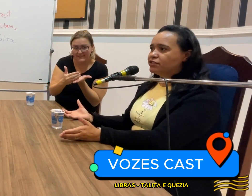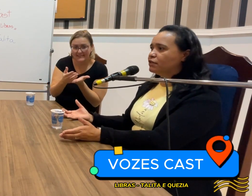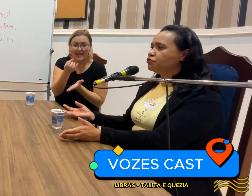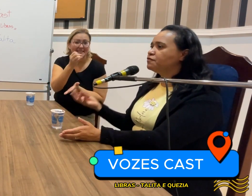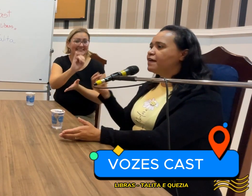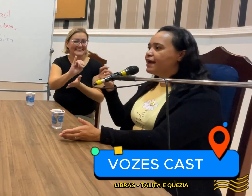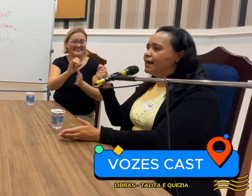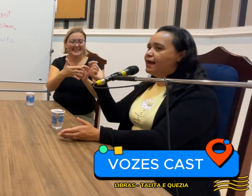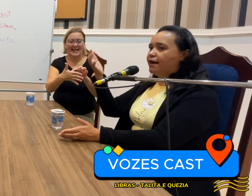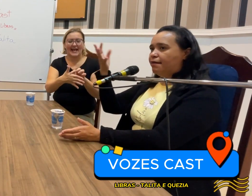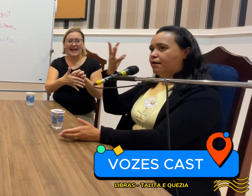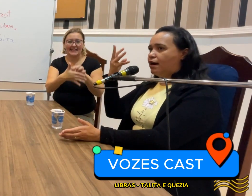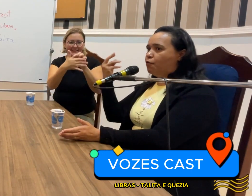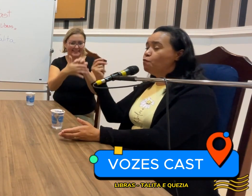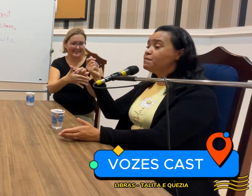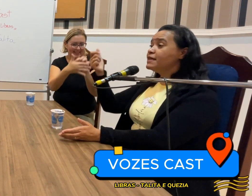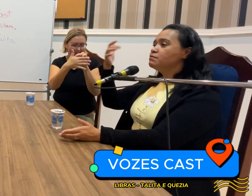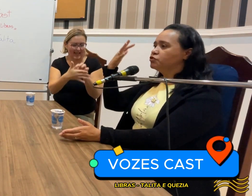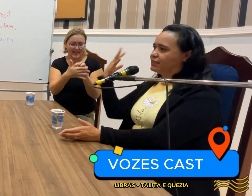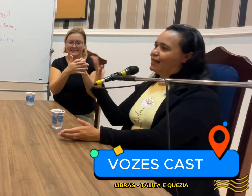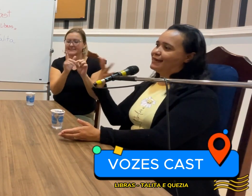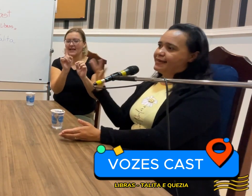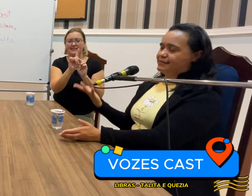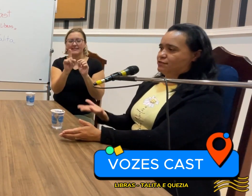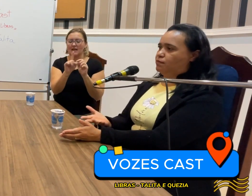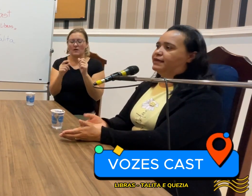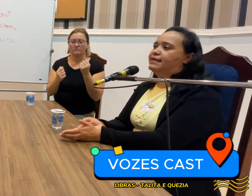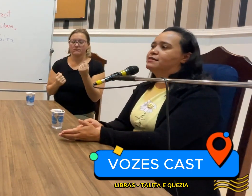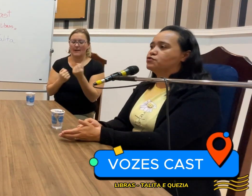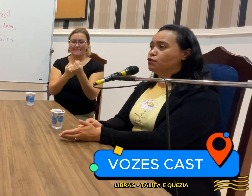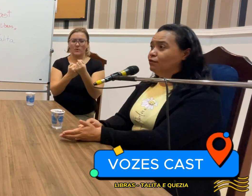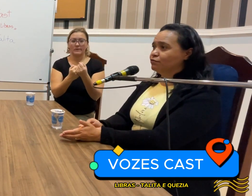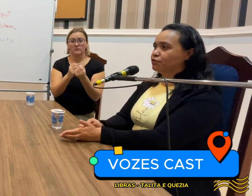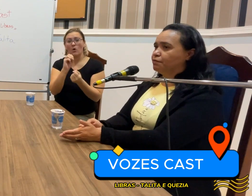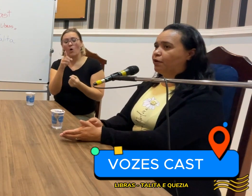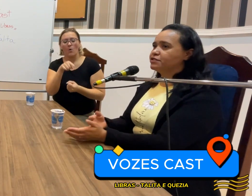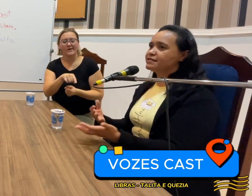da igreja não tiver o mínimo de clareza sobre aquele